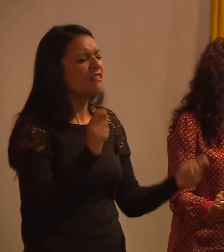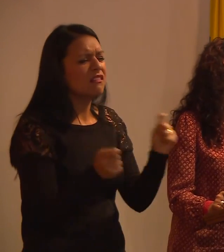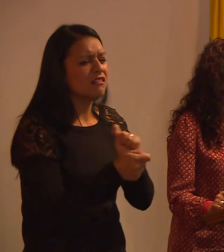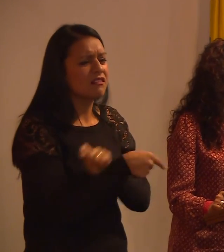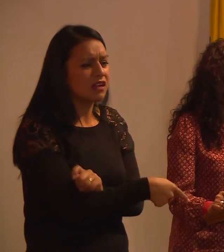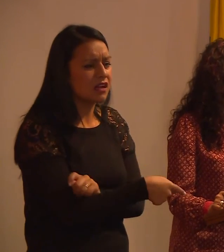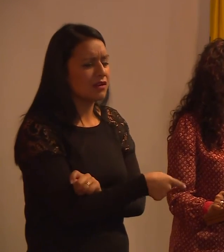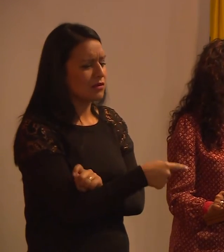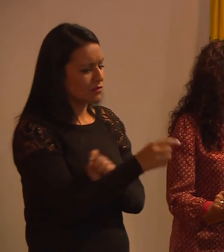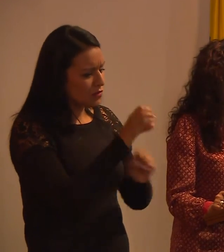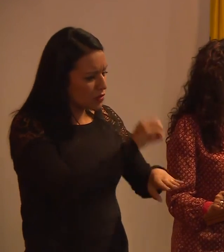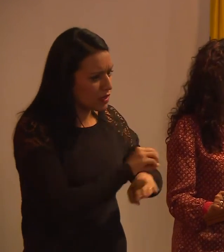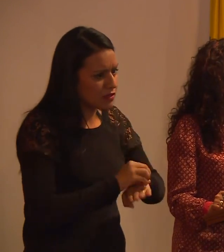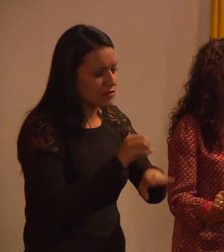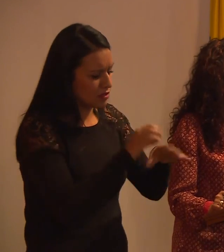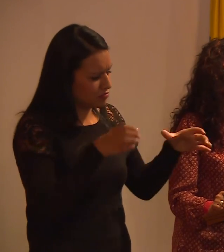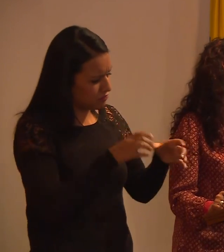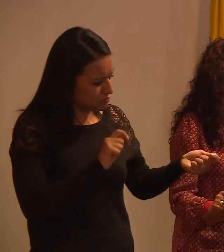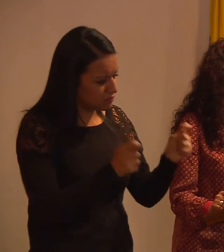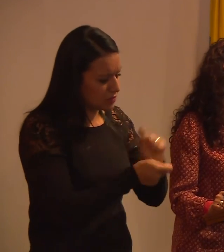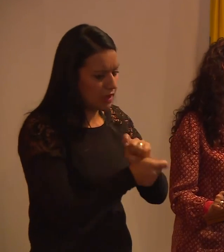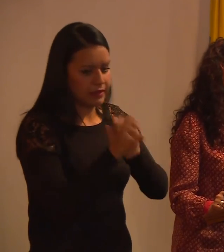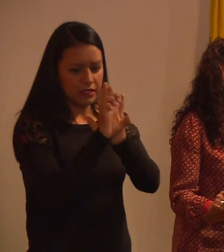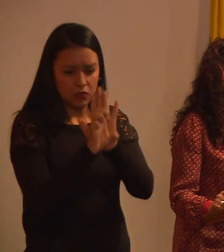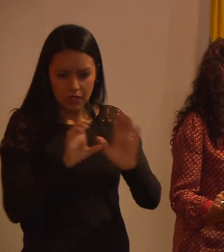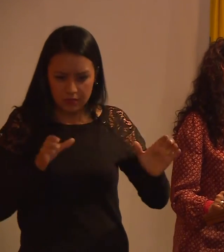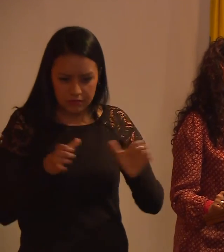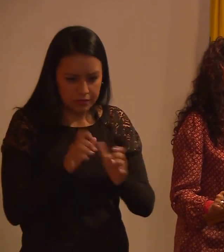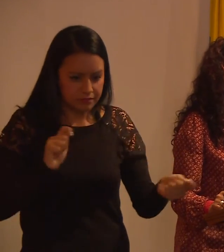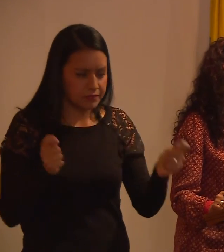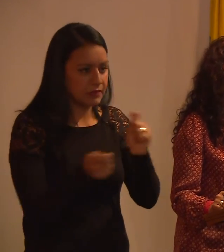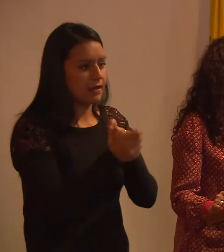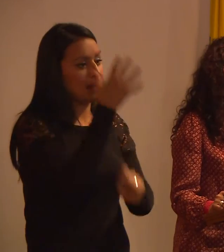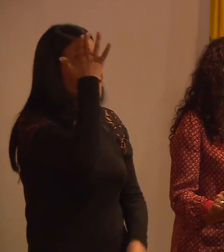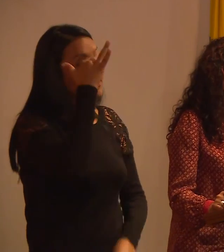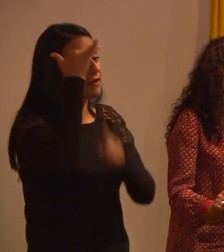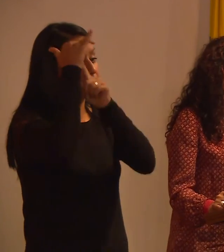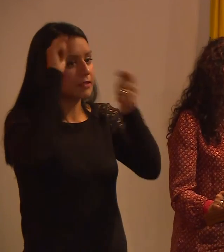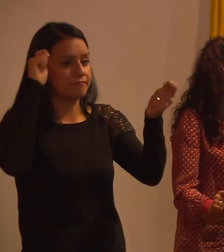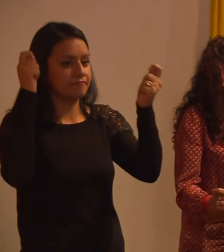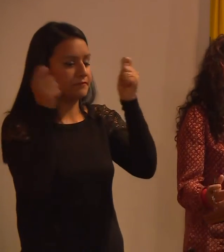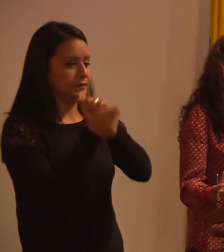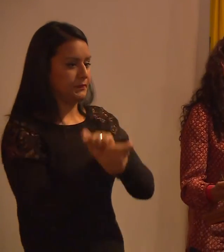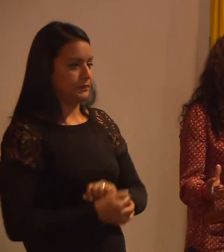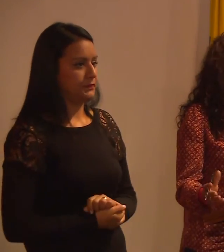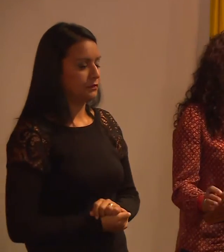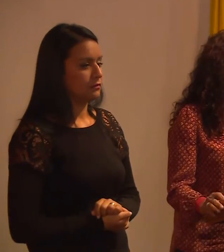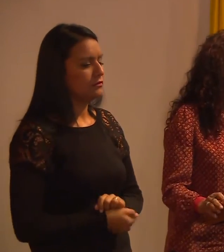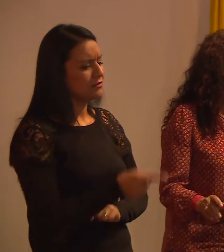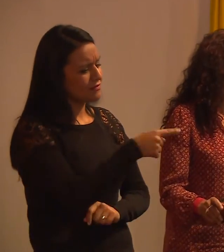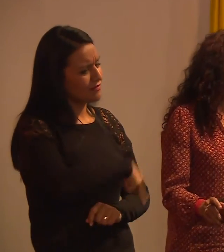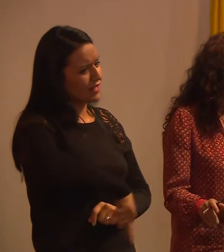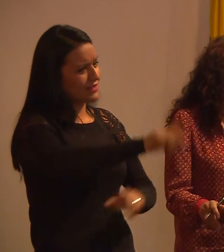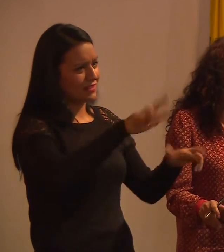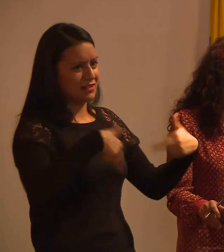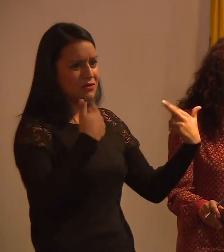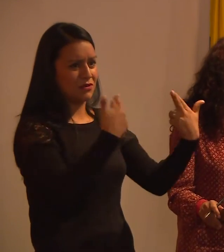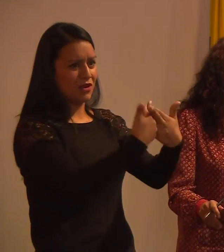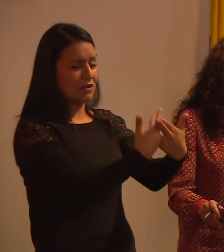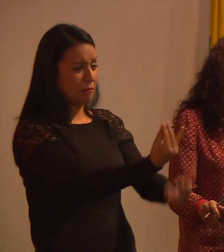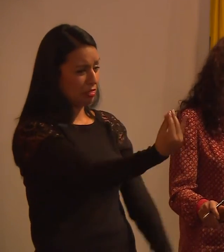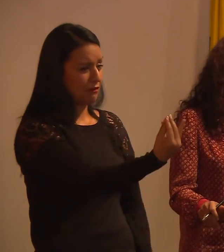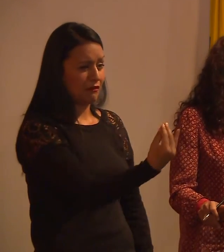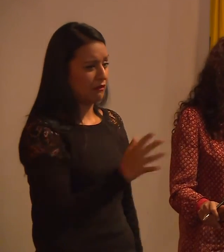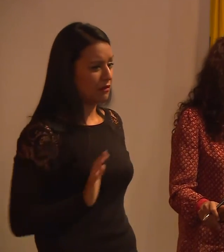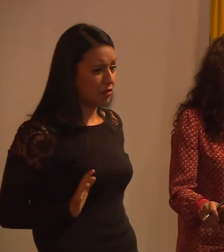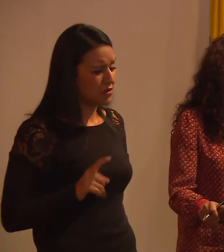transformación orgánica, una transformación estatutaria y una transformación académica. Y por ello, estos espacios, que no serán el único,